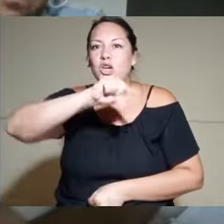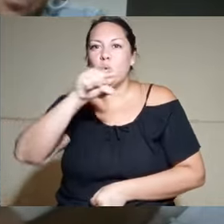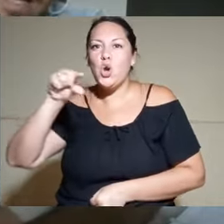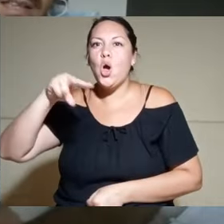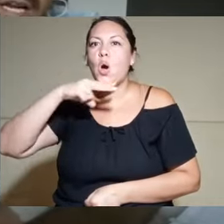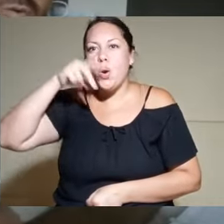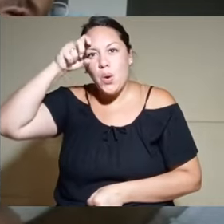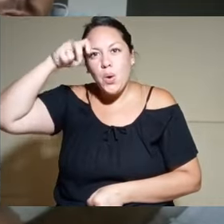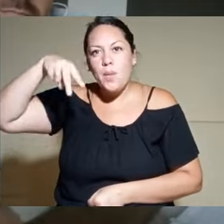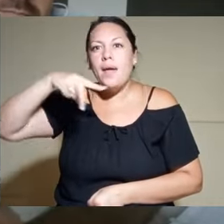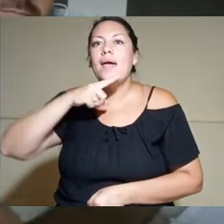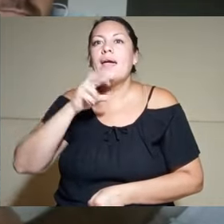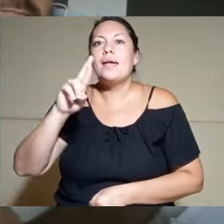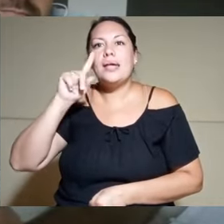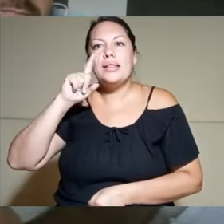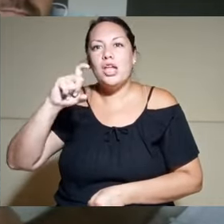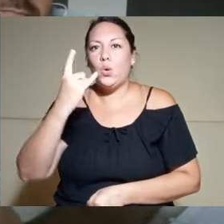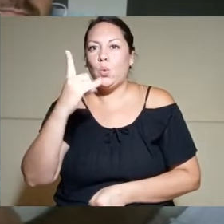como cuarto ventrículo.